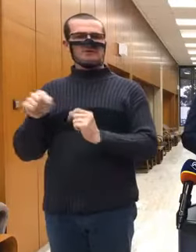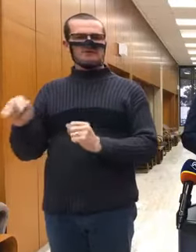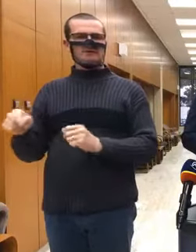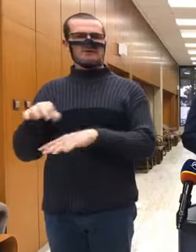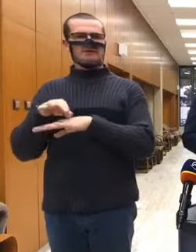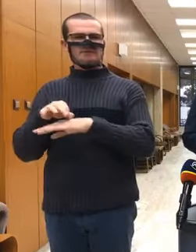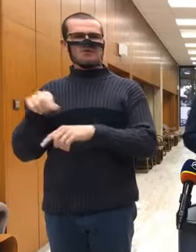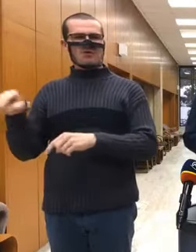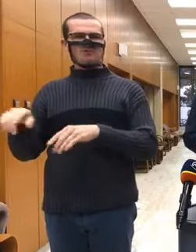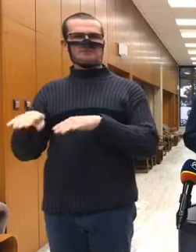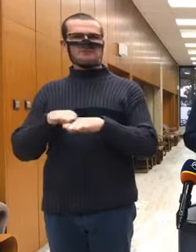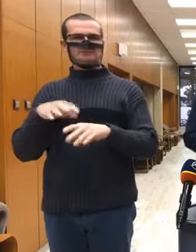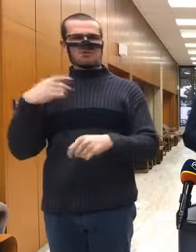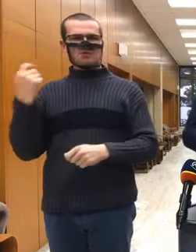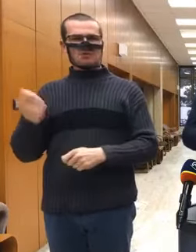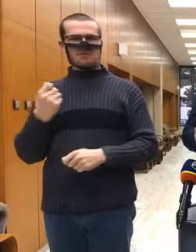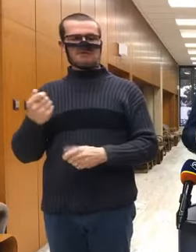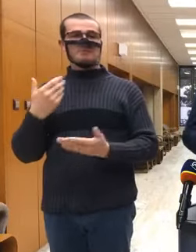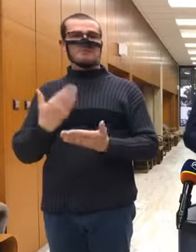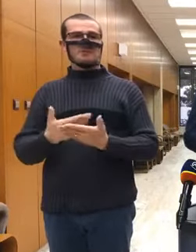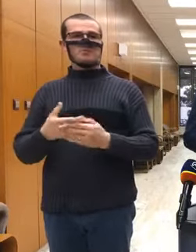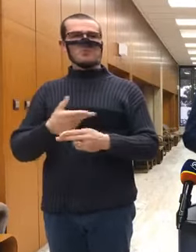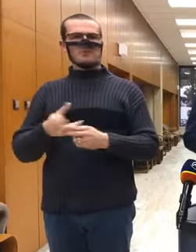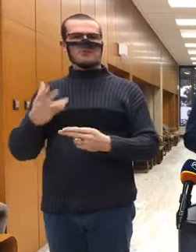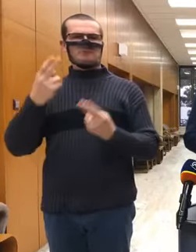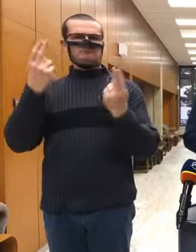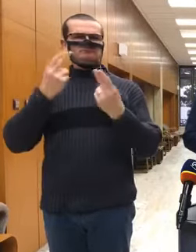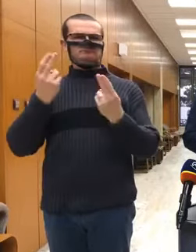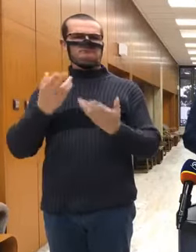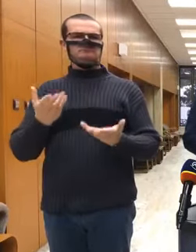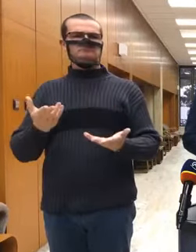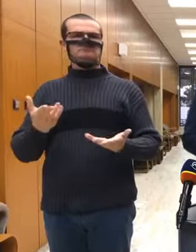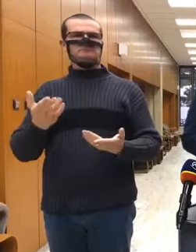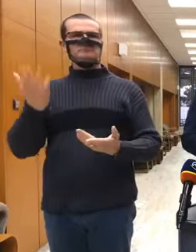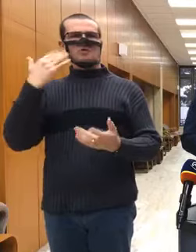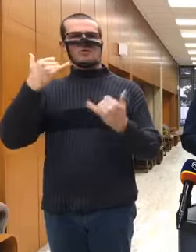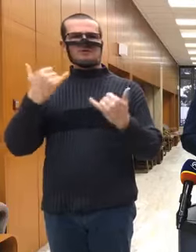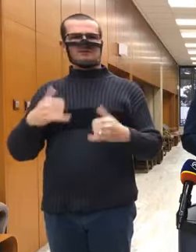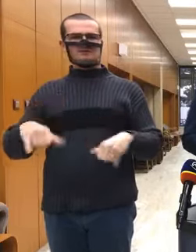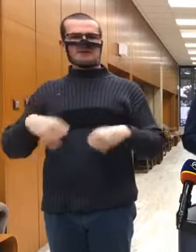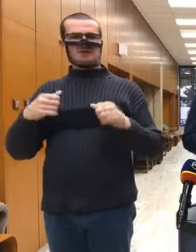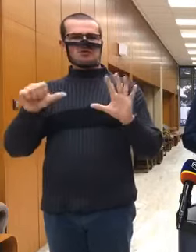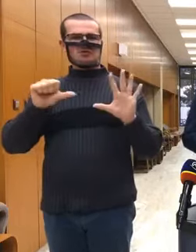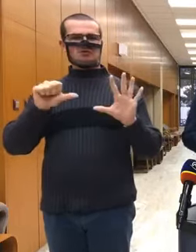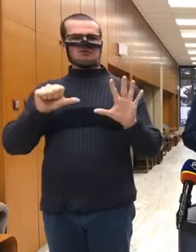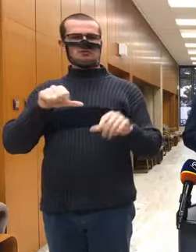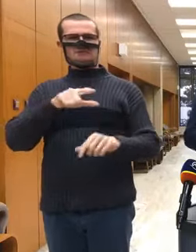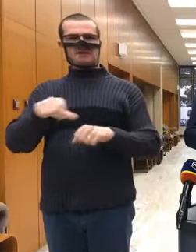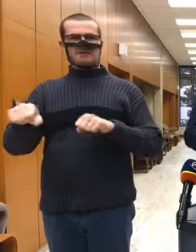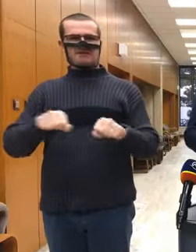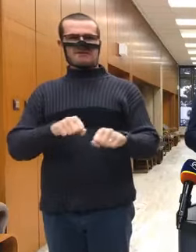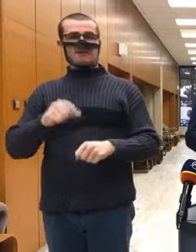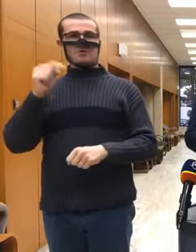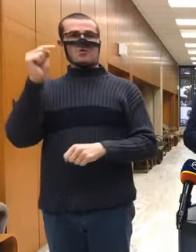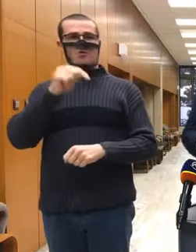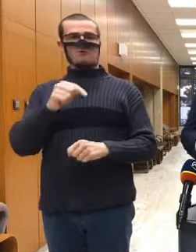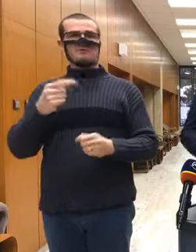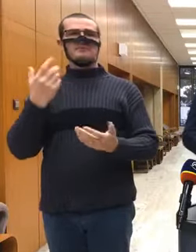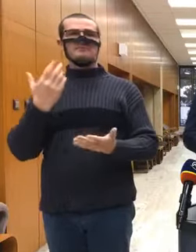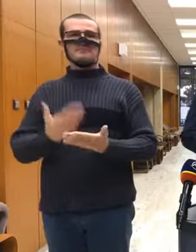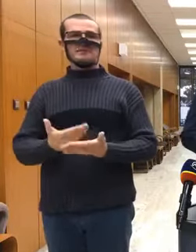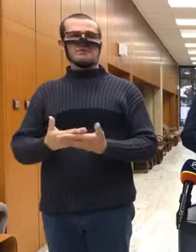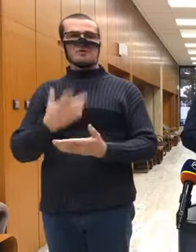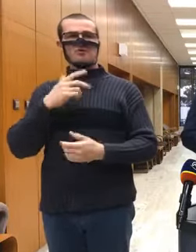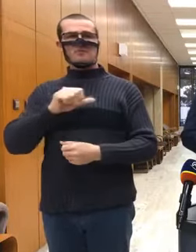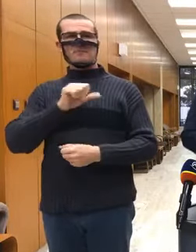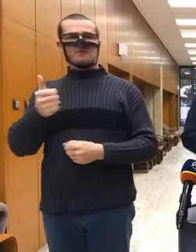on za ministerstvo hospodárstva a preto aj úplne pochopiteľne bol dnes ráno od 6. hodiny na vláde on, preto lebo ako prvé